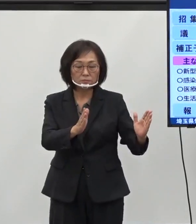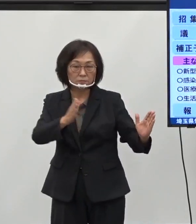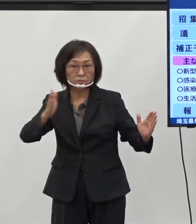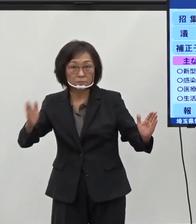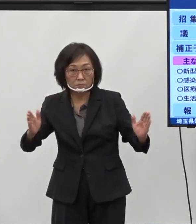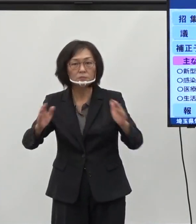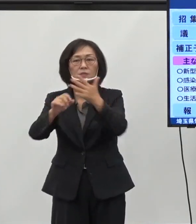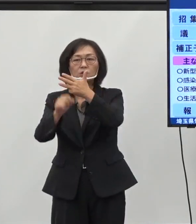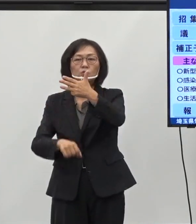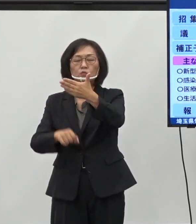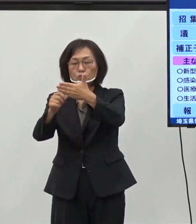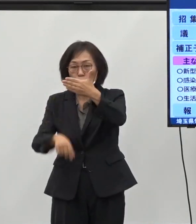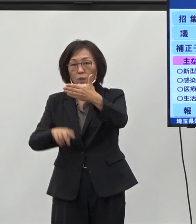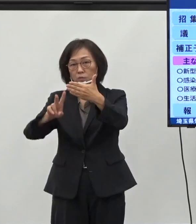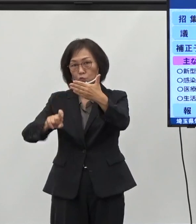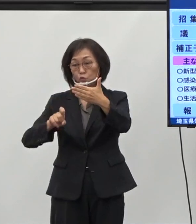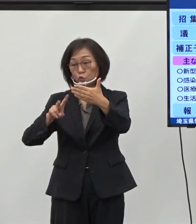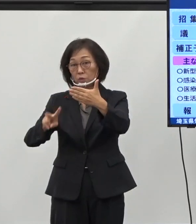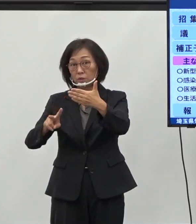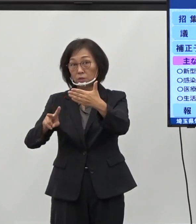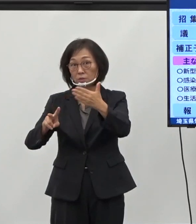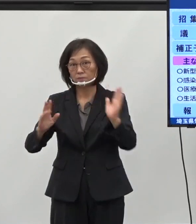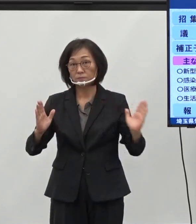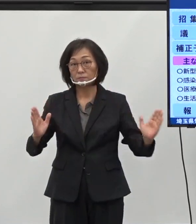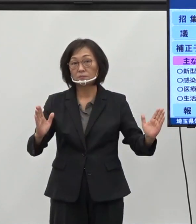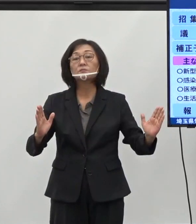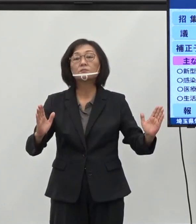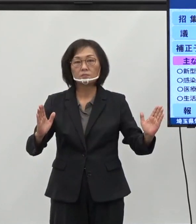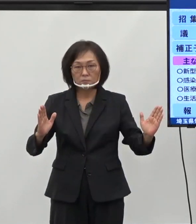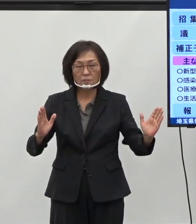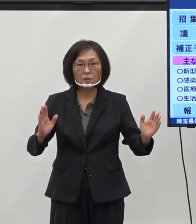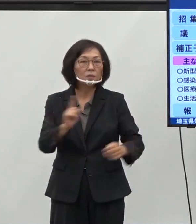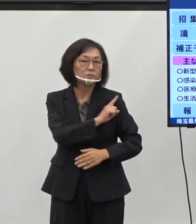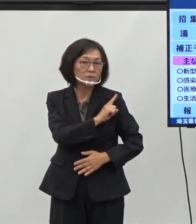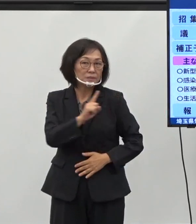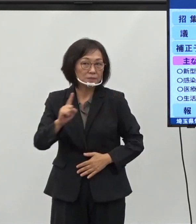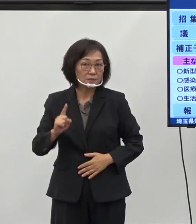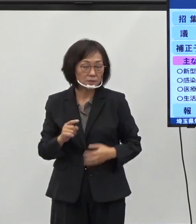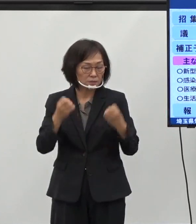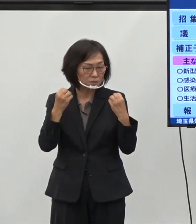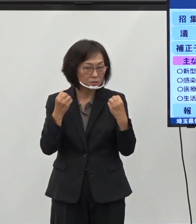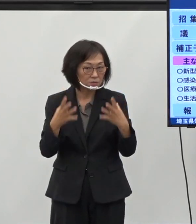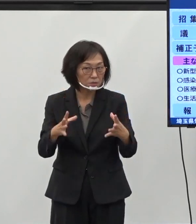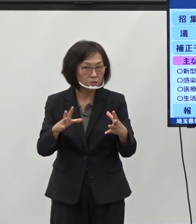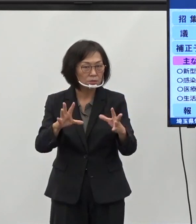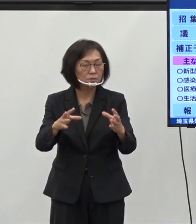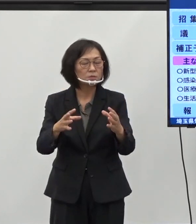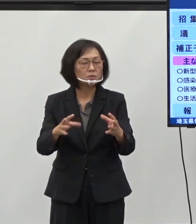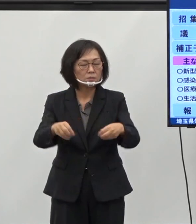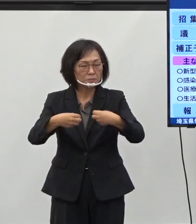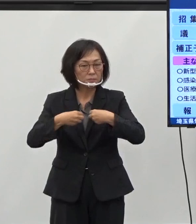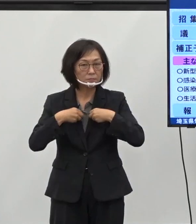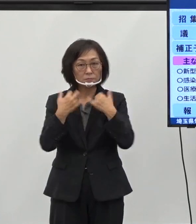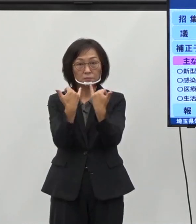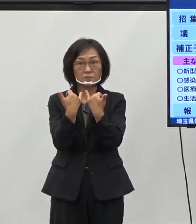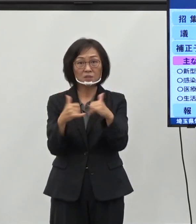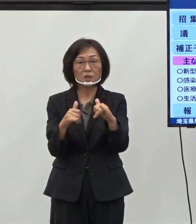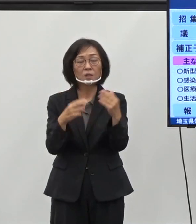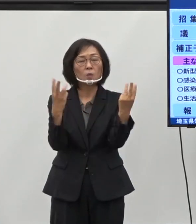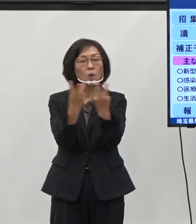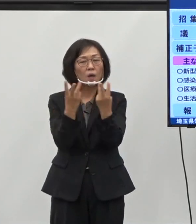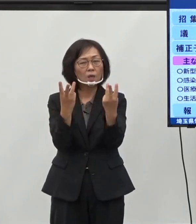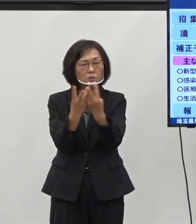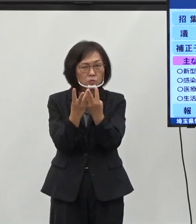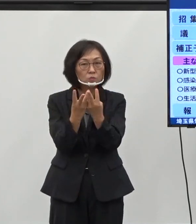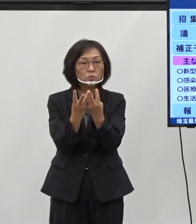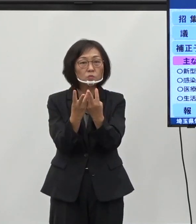延長いたしました。さらに1日あたりの新規陽性者数は1000人を超える